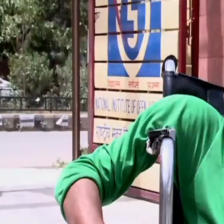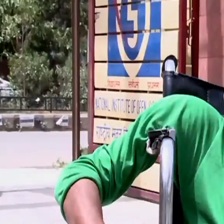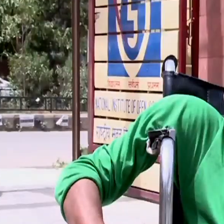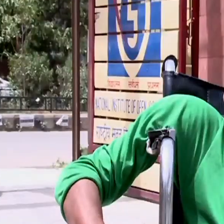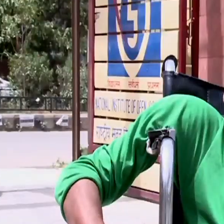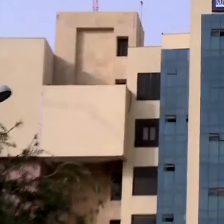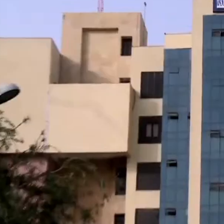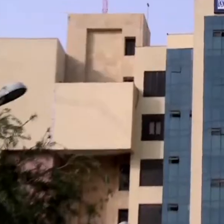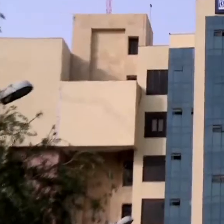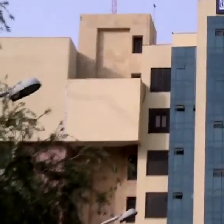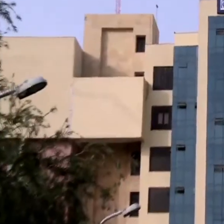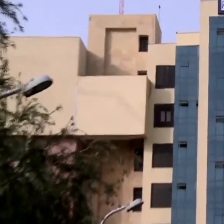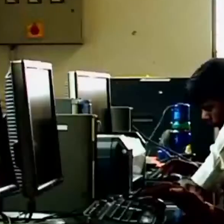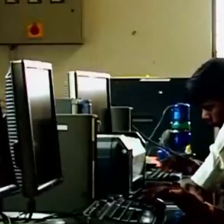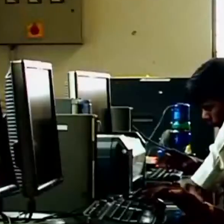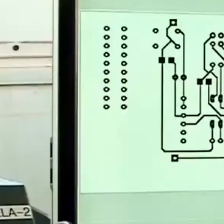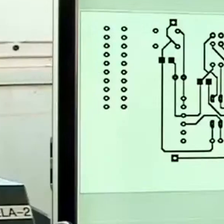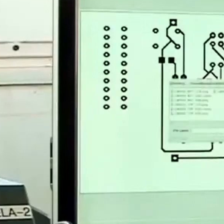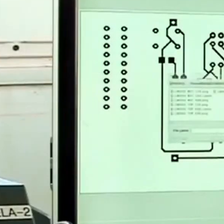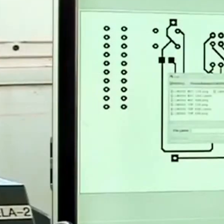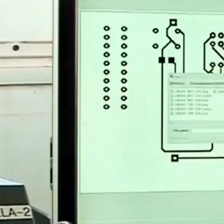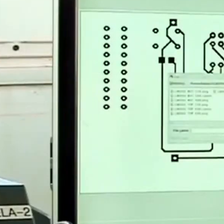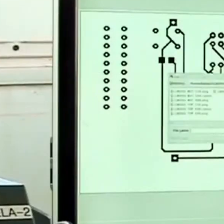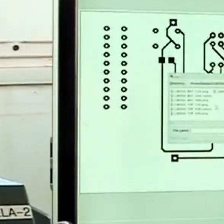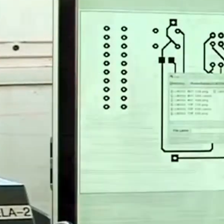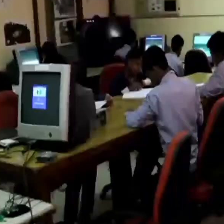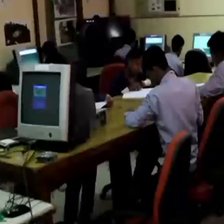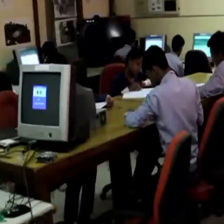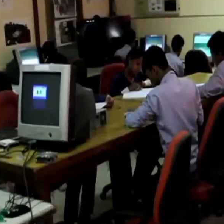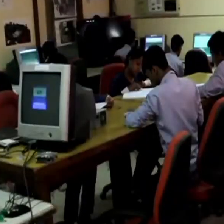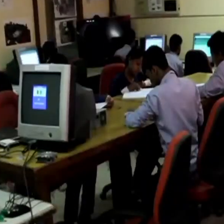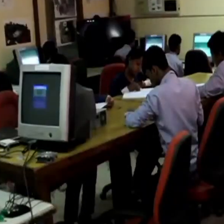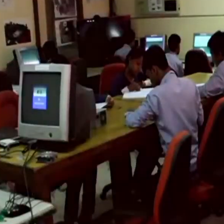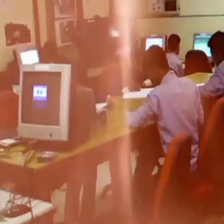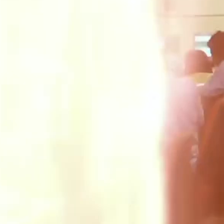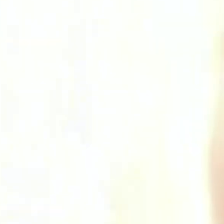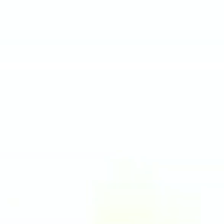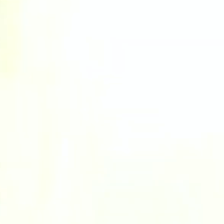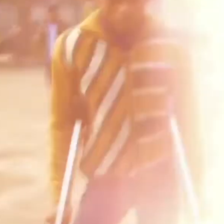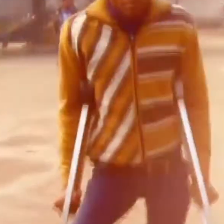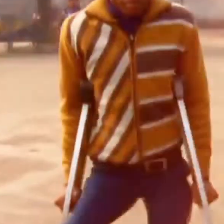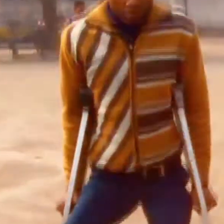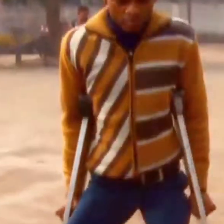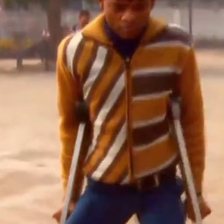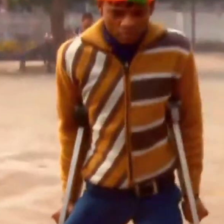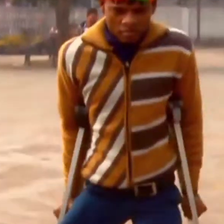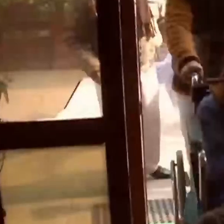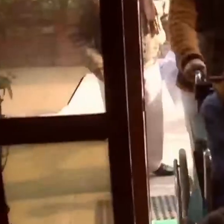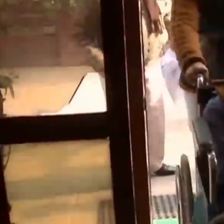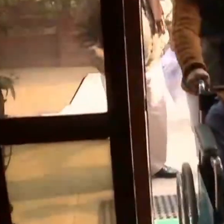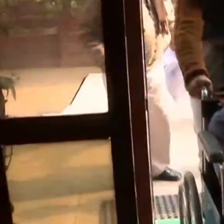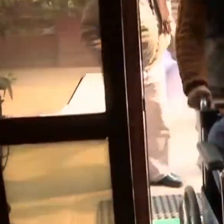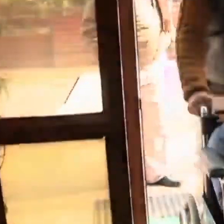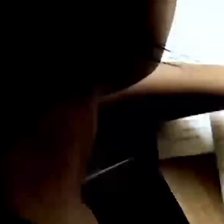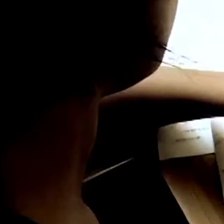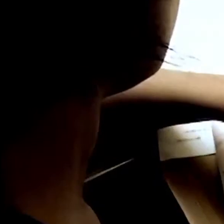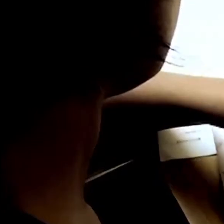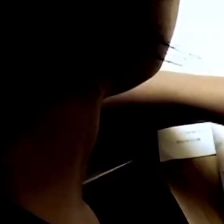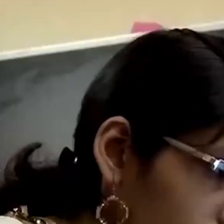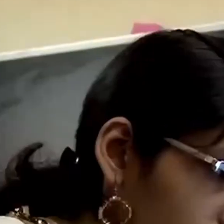हम अपना दीपक स्वयं बने, हम अपना रास्ता